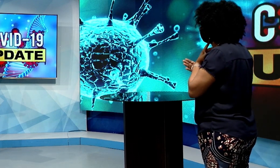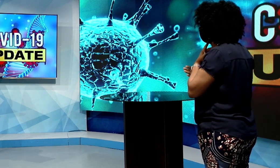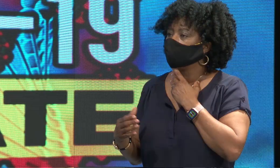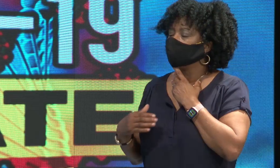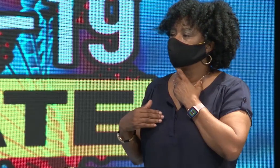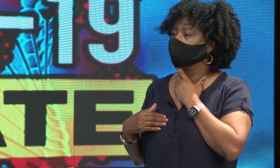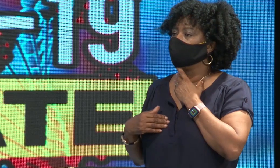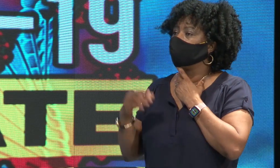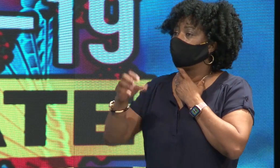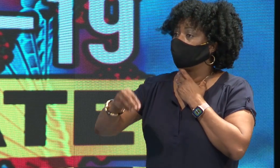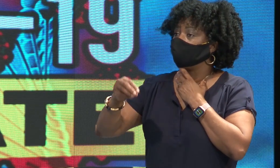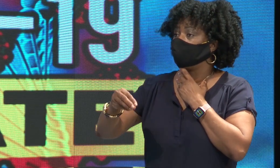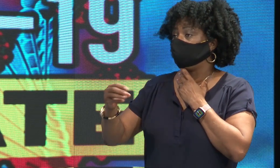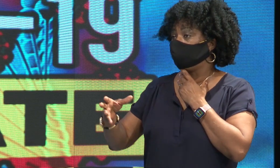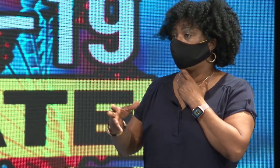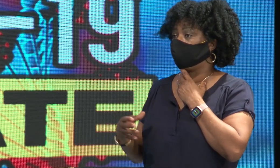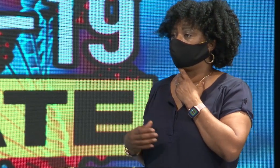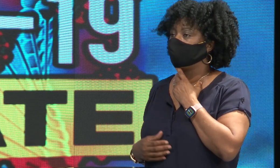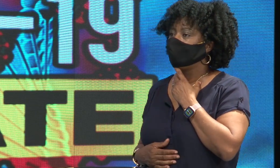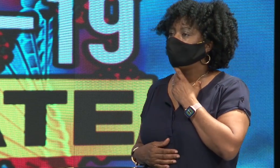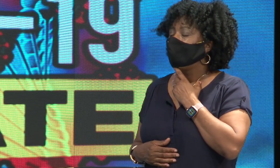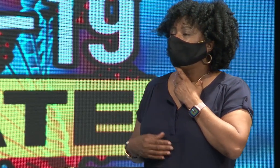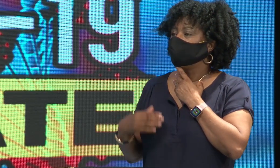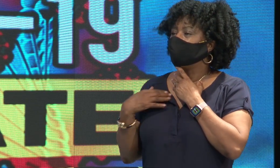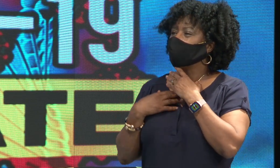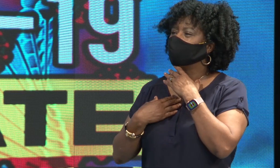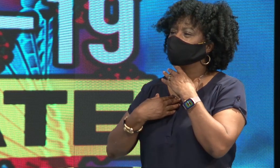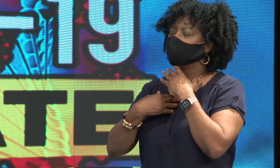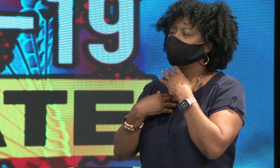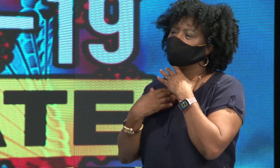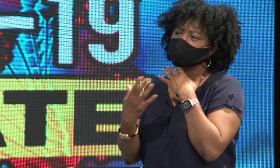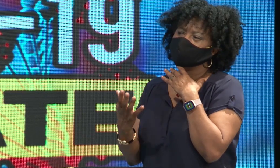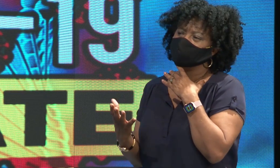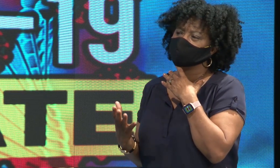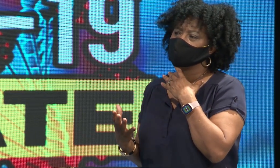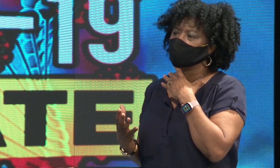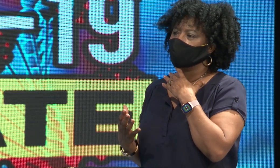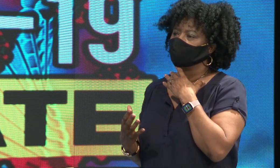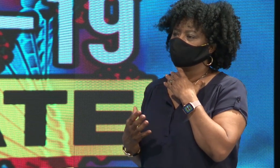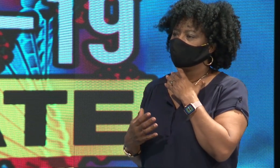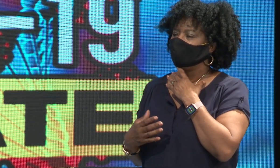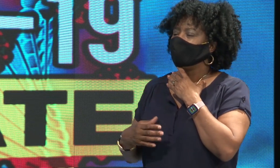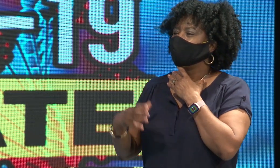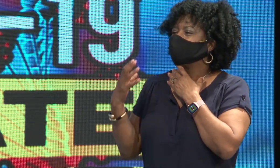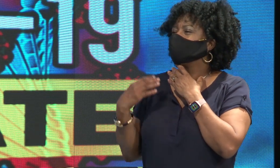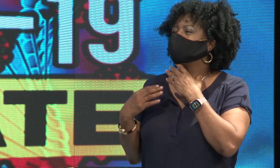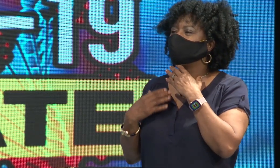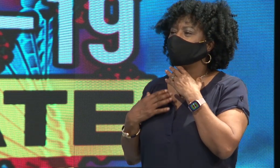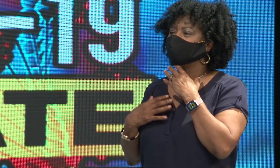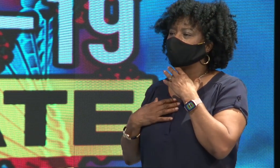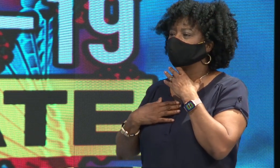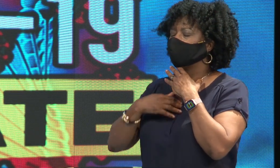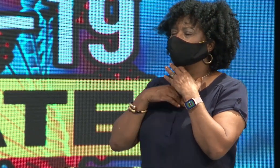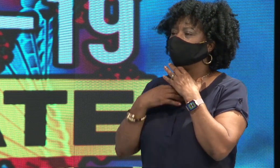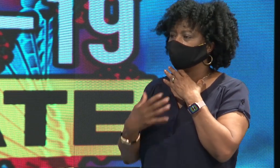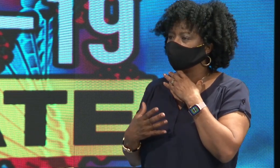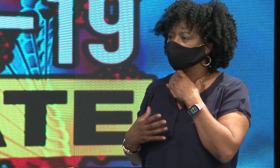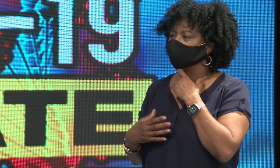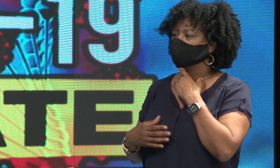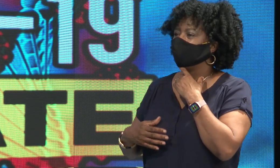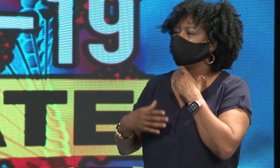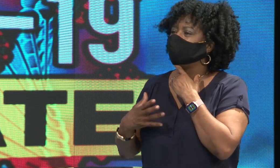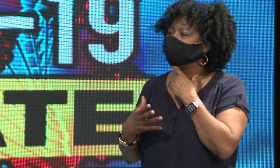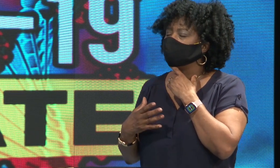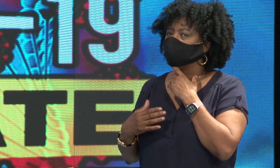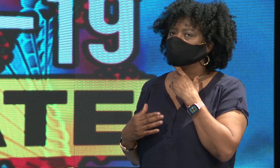te benaderen om te zeggen, we hebben je nu nodig. Mm-hmm. We willen op het gevoel van emotie spelen. Ja. Als je aan Suriname denkt, denk je aan